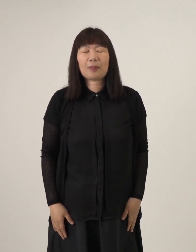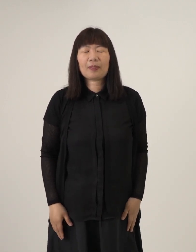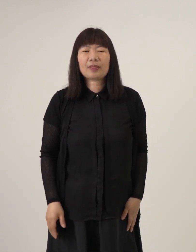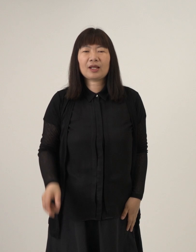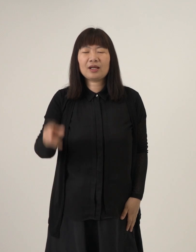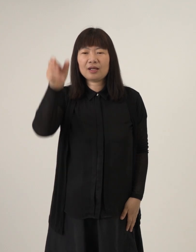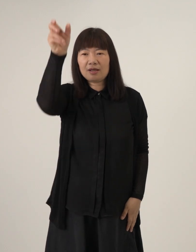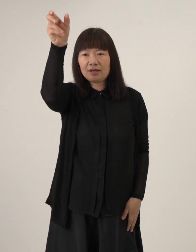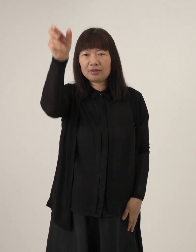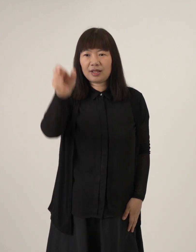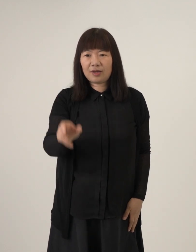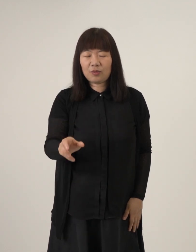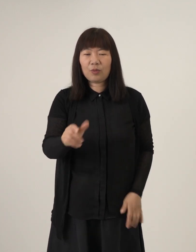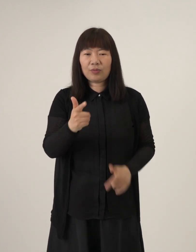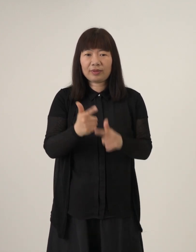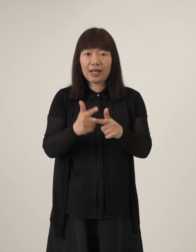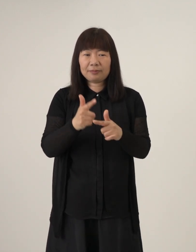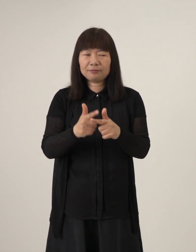세로막대는